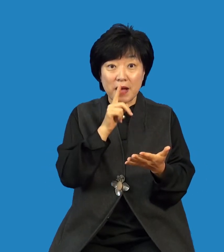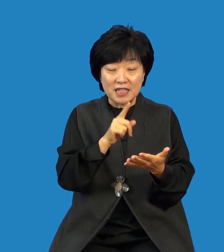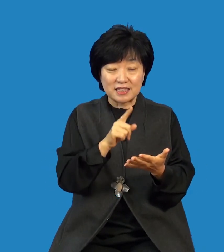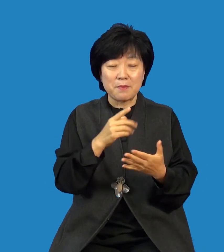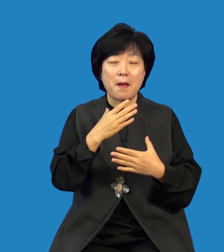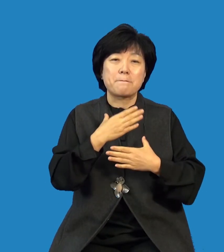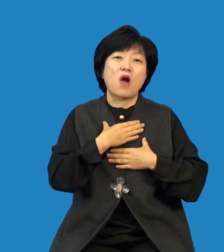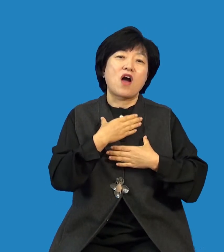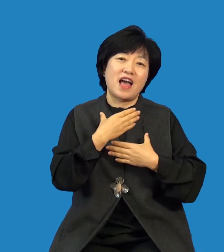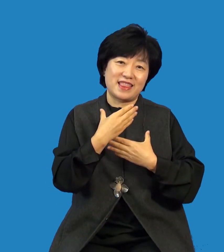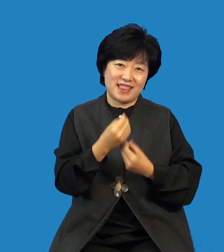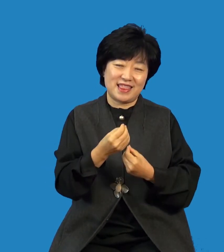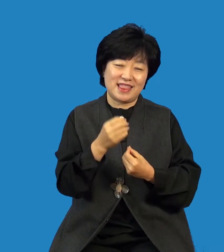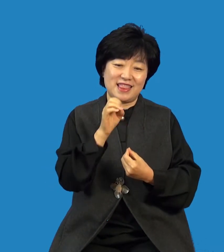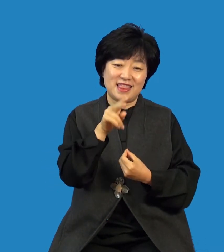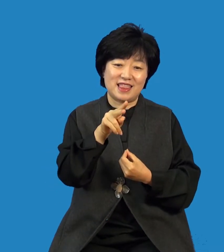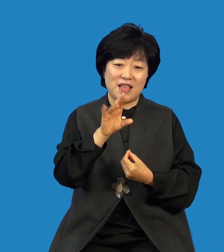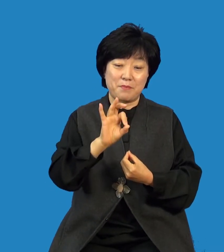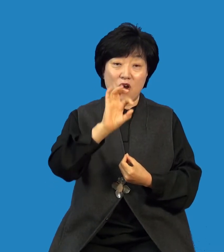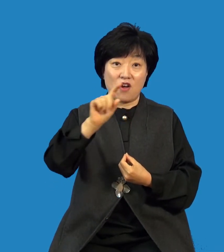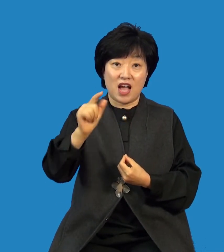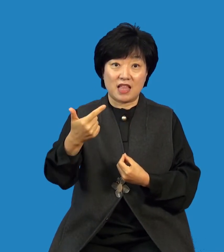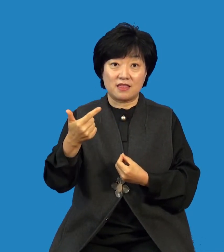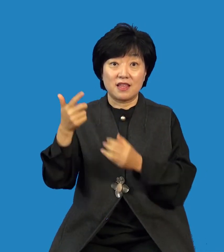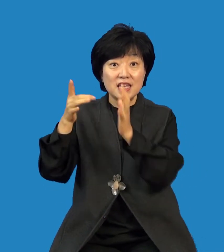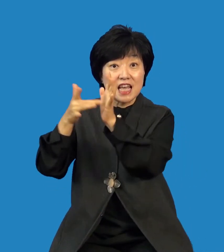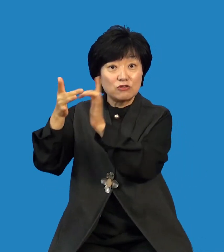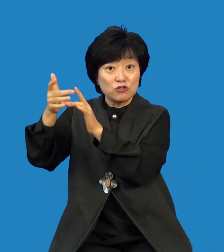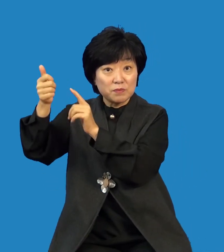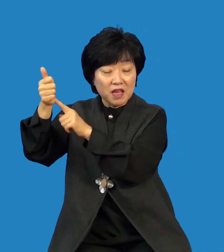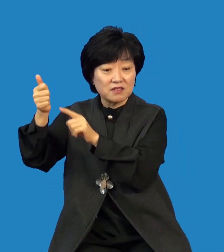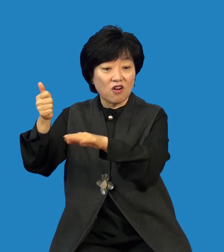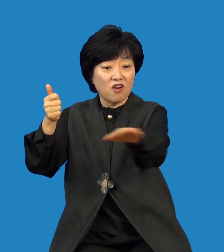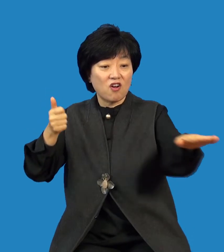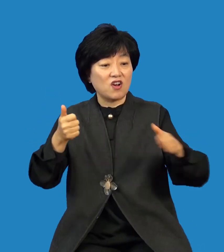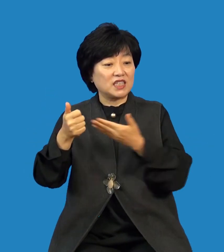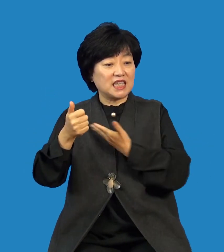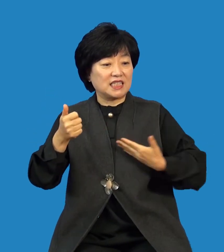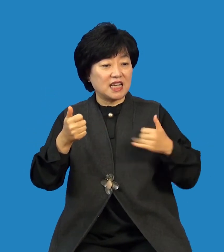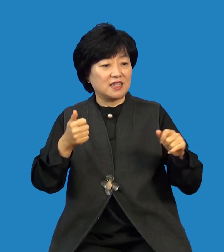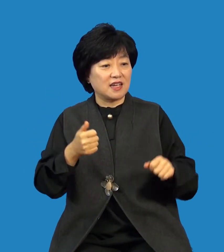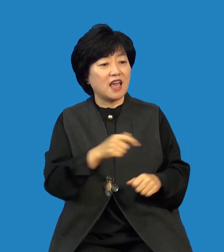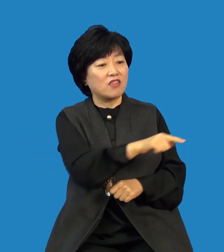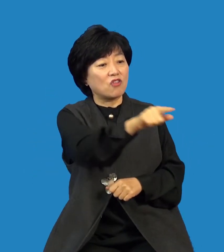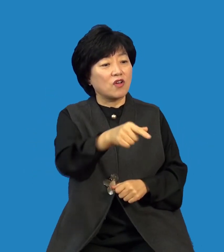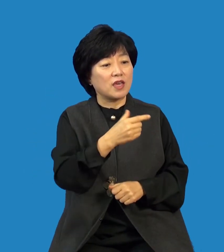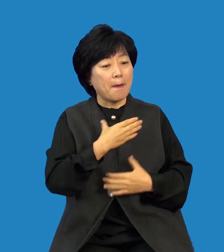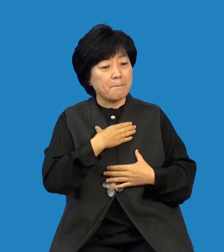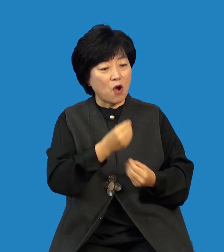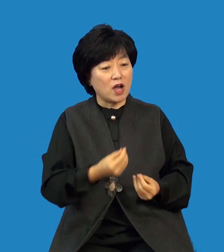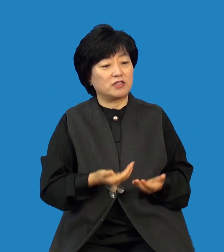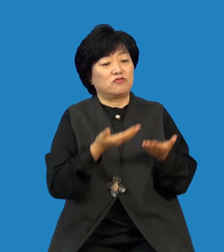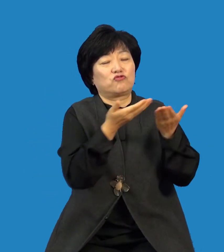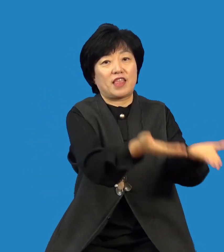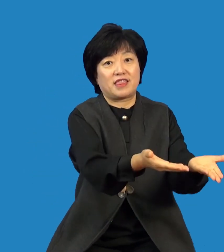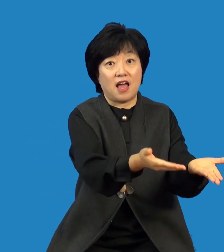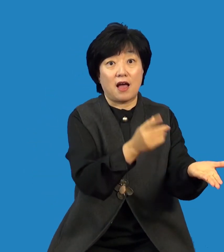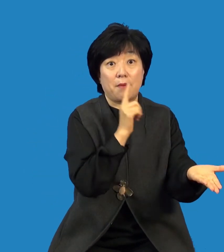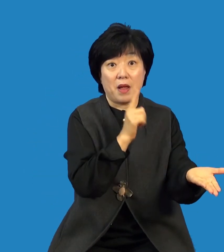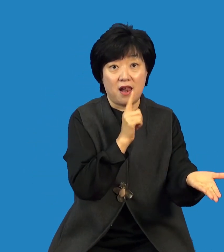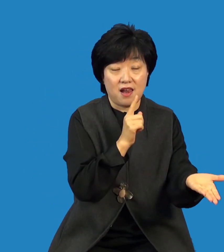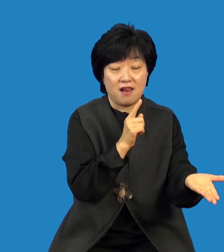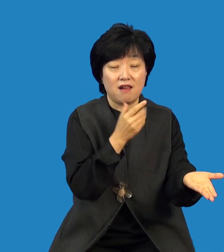평안. 예수님께서 제자들을 향해서 내가 너에게 평안을 주노라 이렇게 말씀하셨지요. 그래서 이 복음이